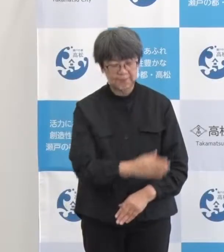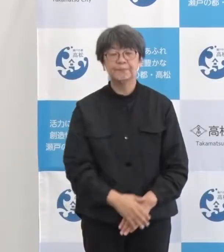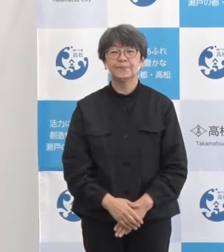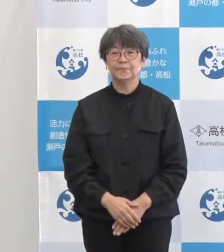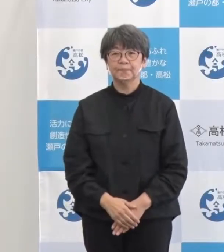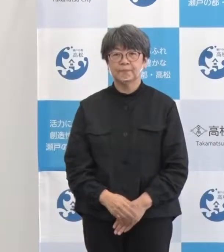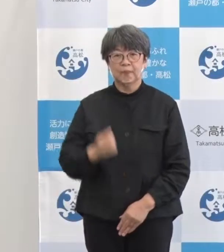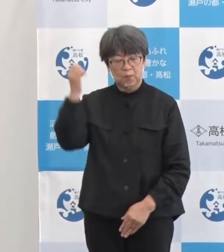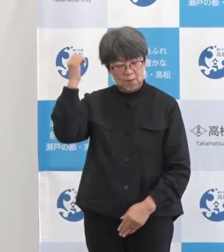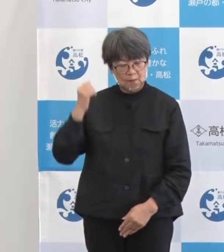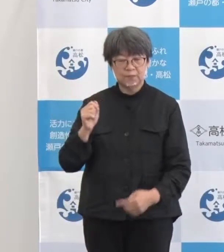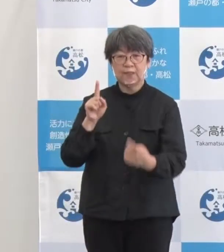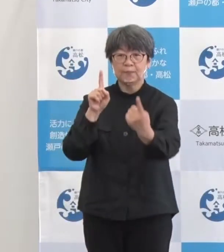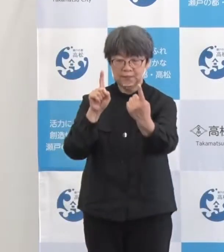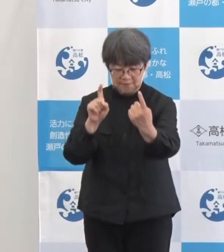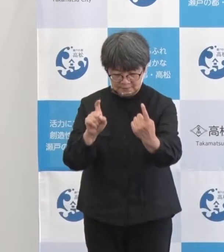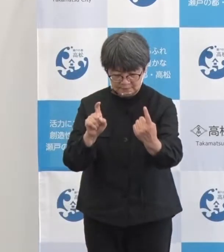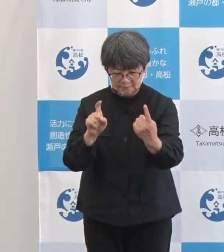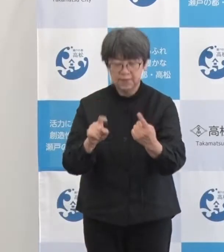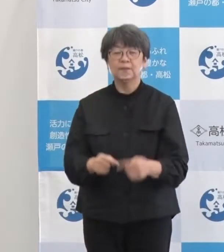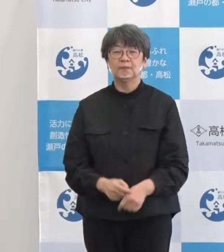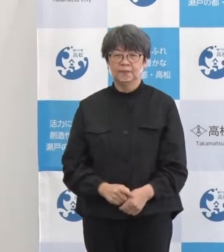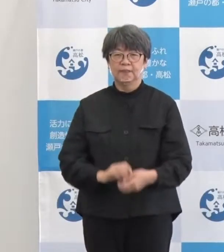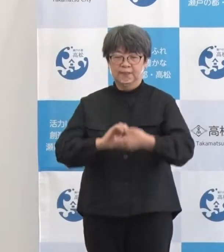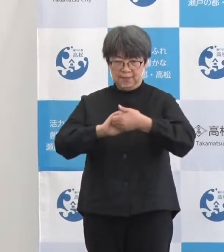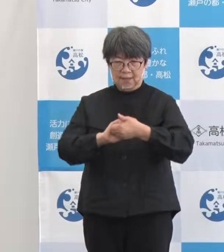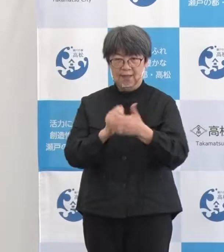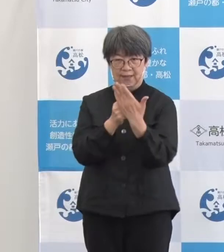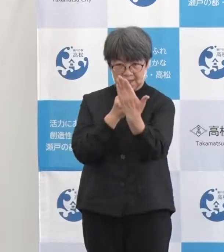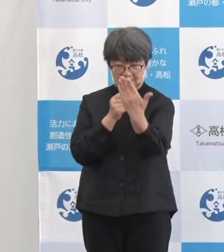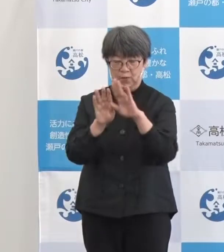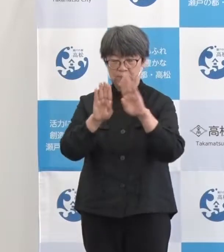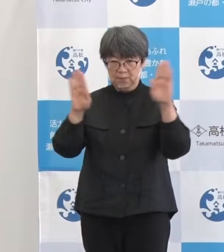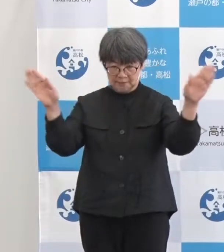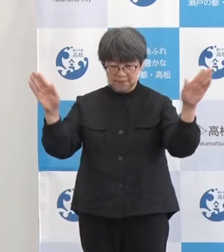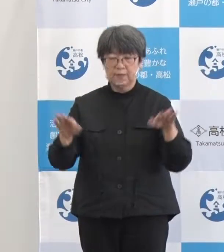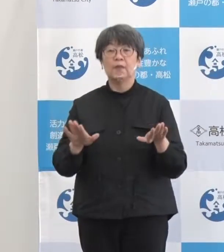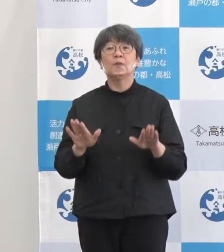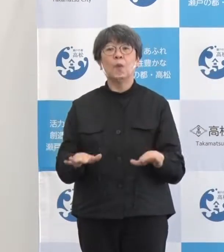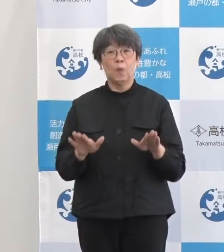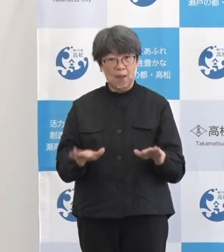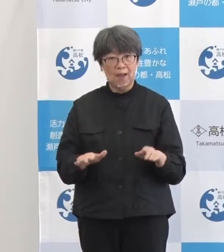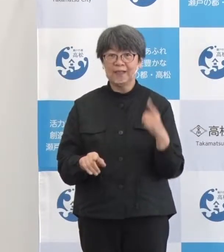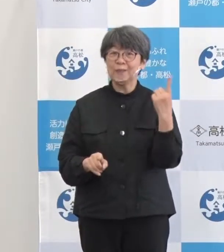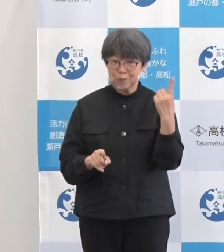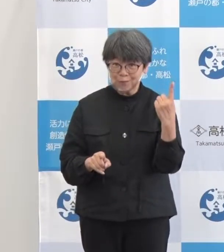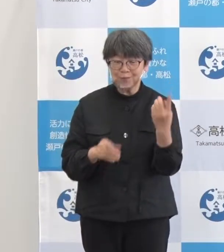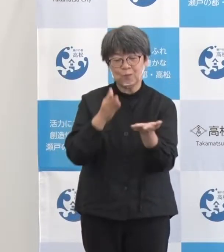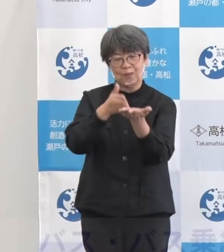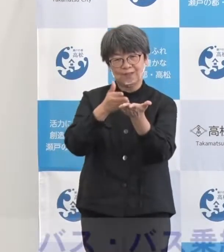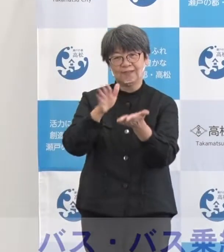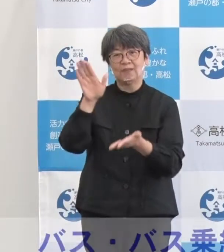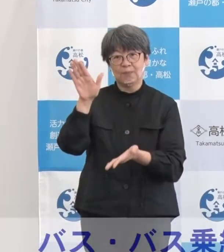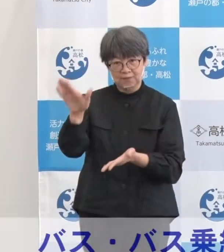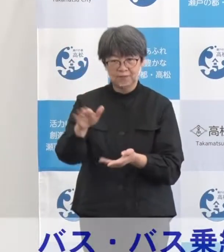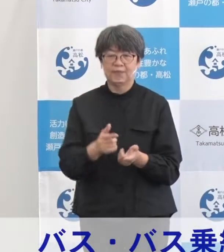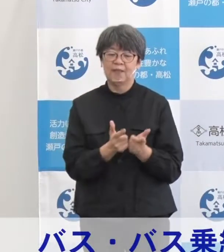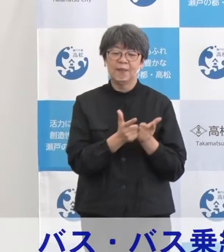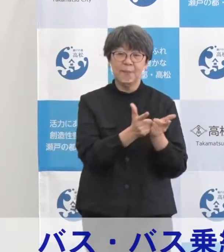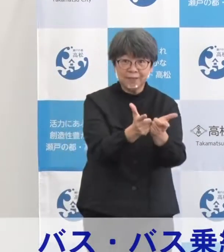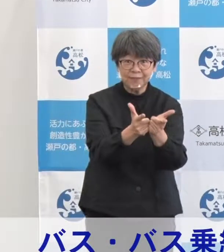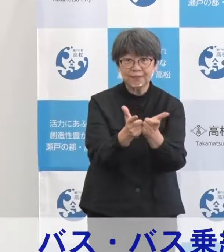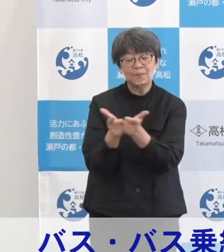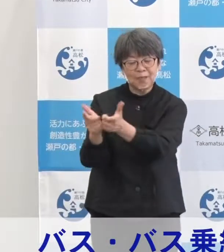はいえーございますそれでは定例記者会見を始めさせていただきます影響私の彼らは一転で御座いますバスとバス